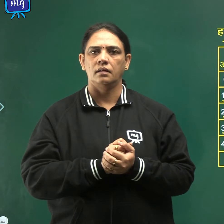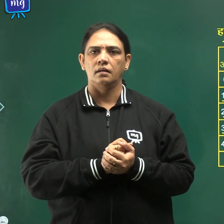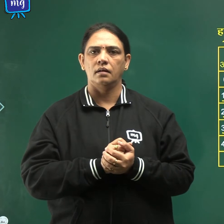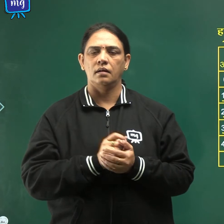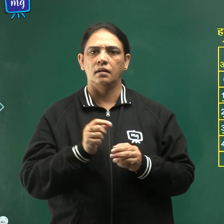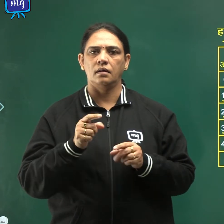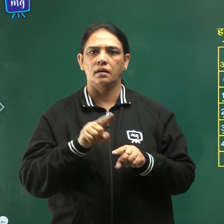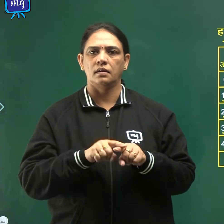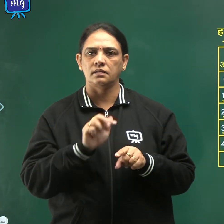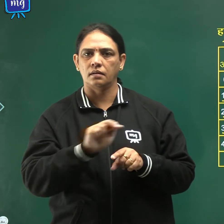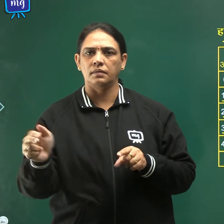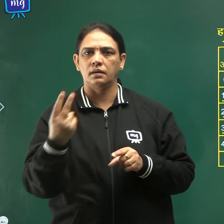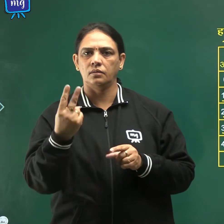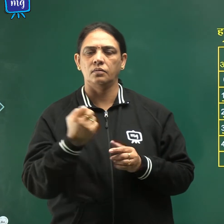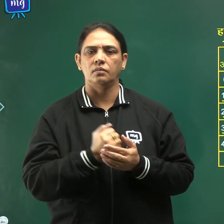मध्यमान